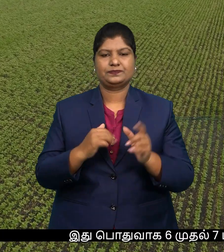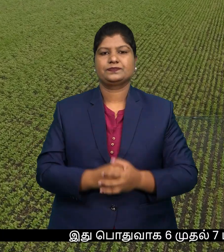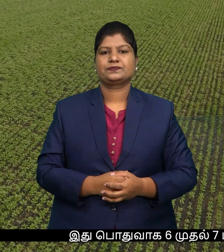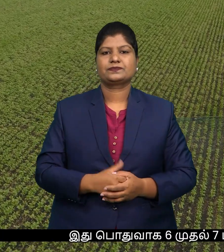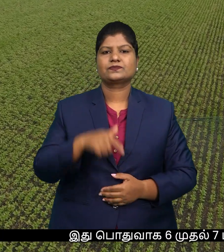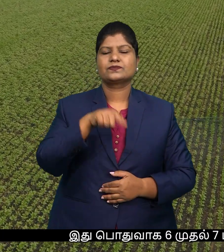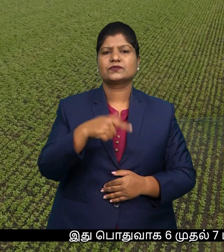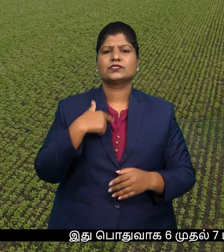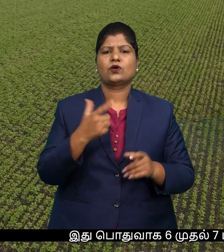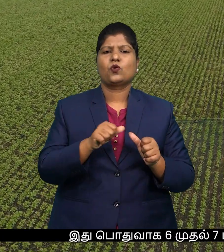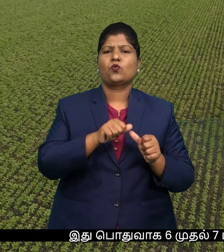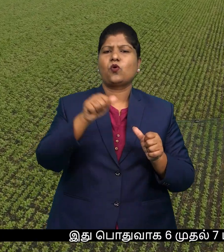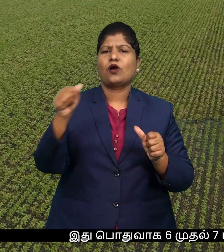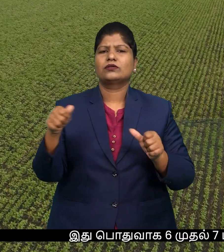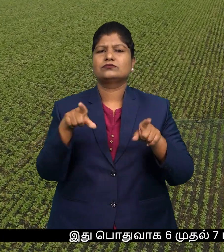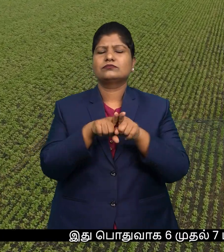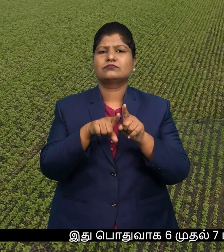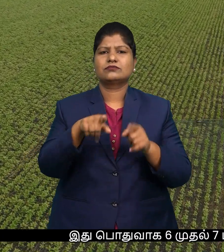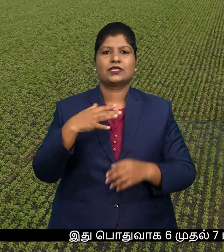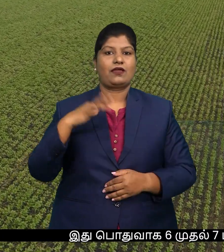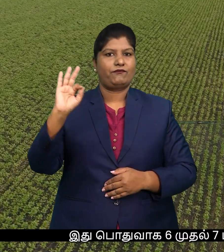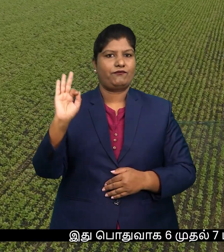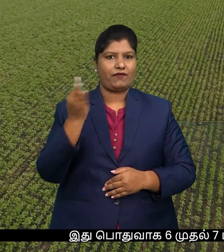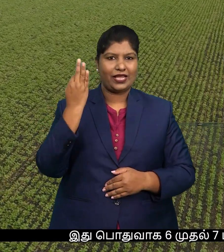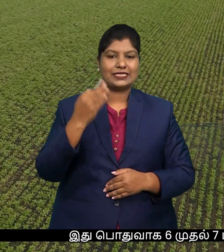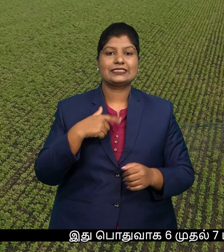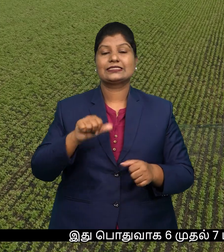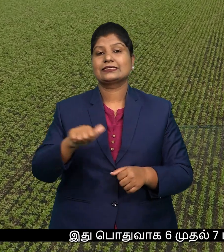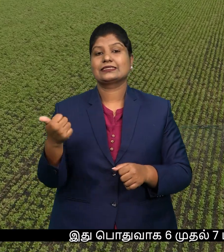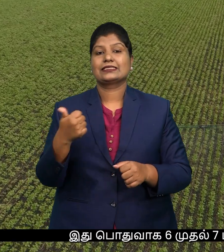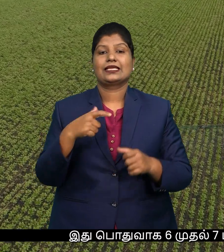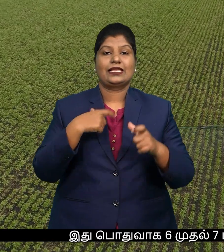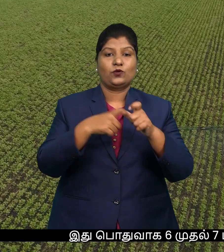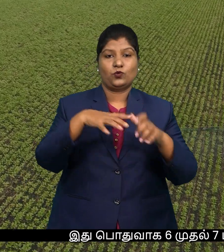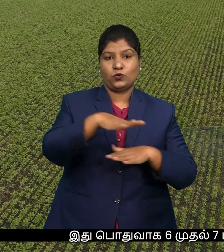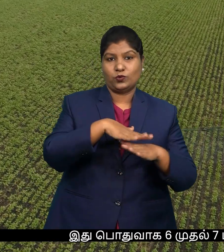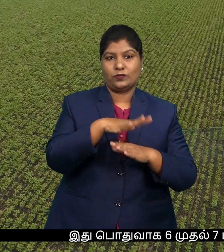இது பொதுவாக 6 முதல் 7 மாதங்கள் விவசாயம் செய்யும்